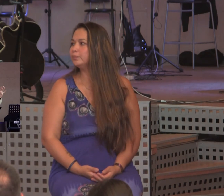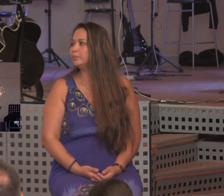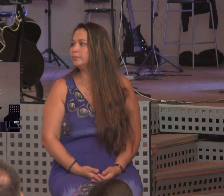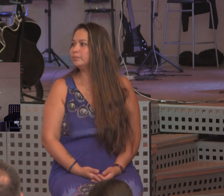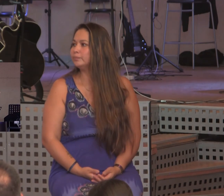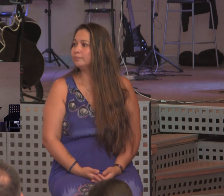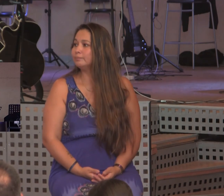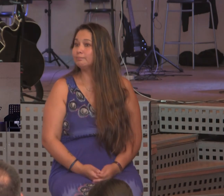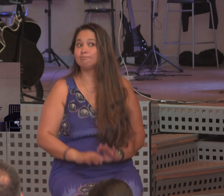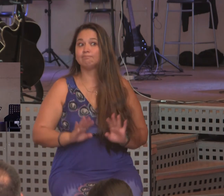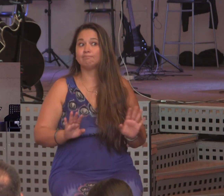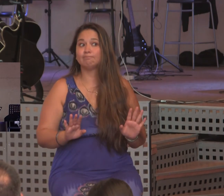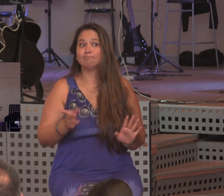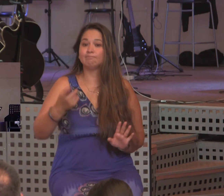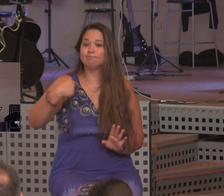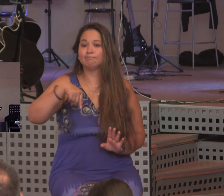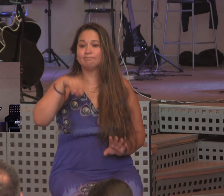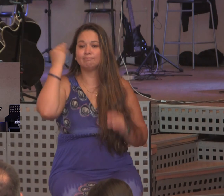Ahí lo dejo, ¿eh?